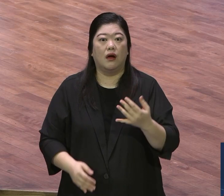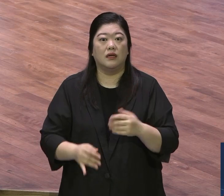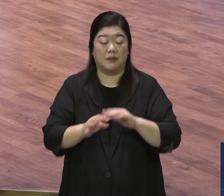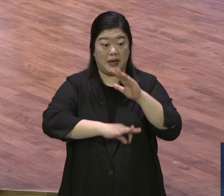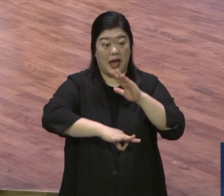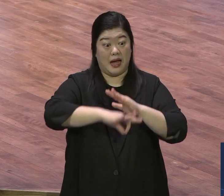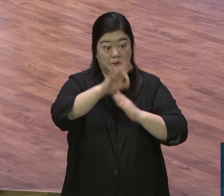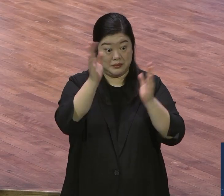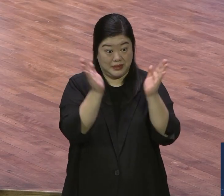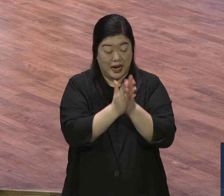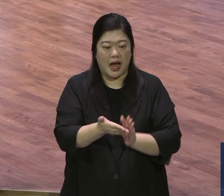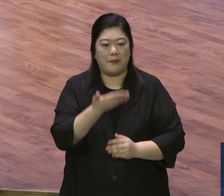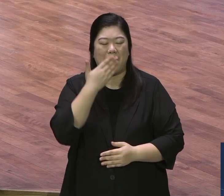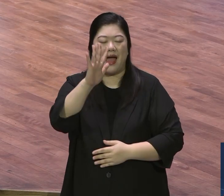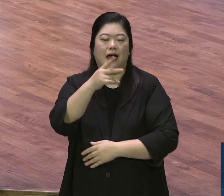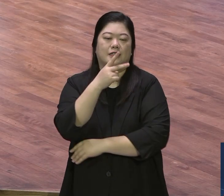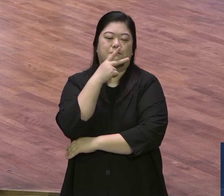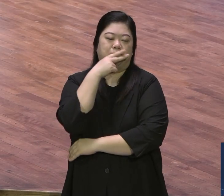먹고